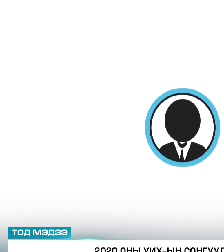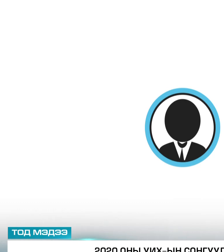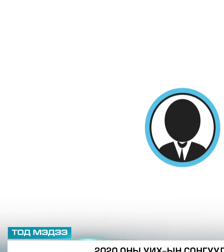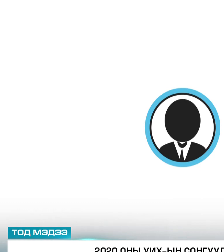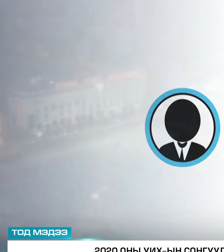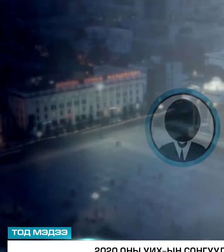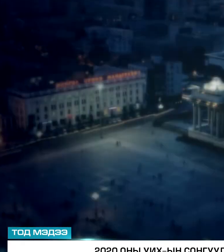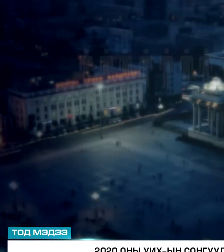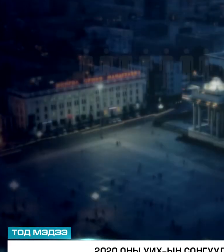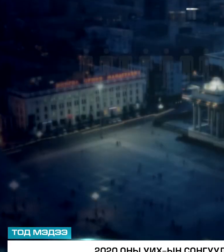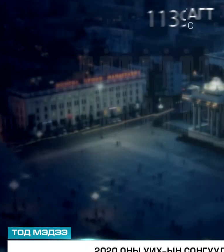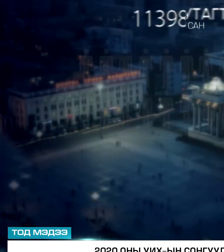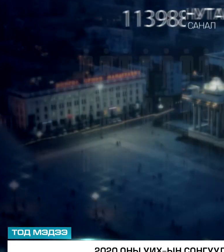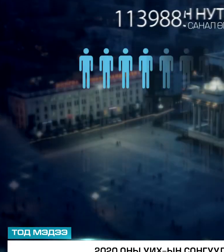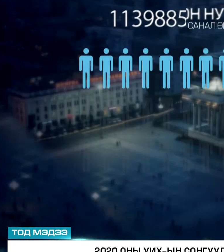нийт сонгогчдын